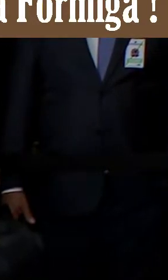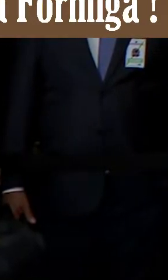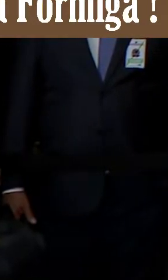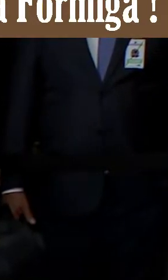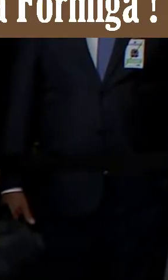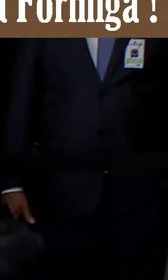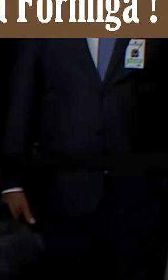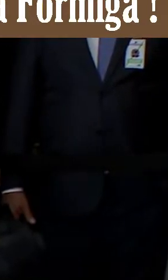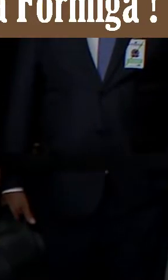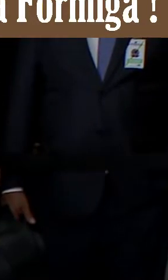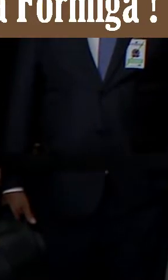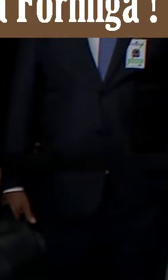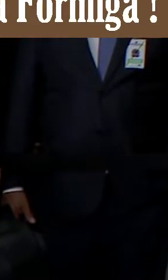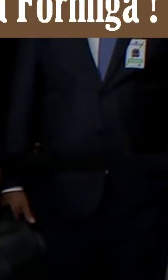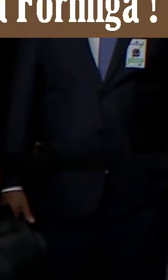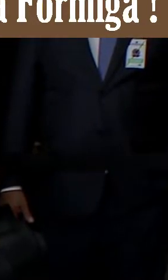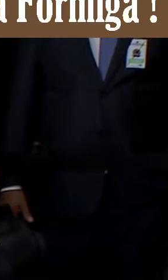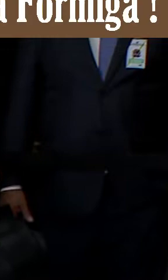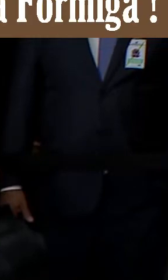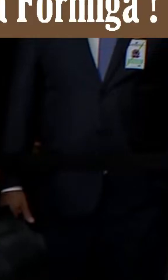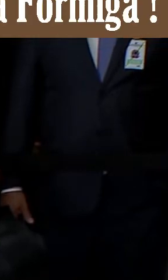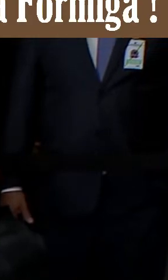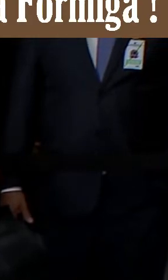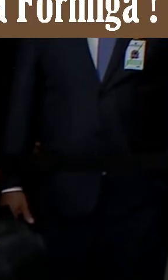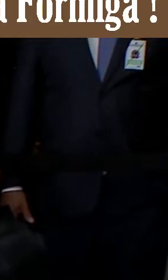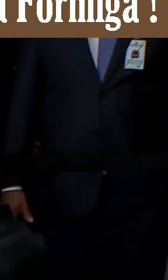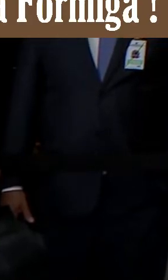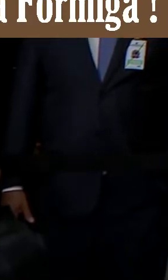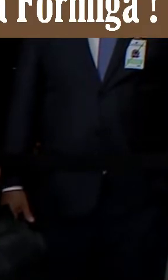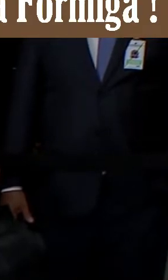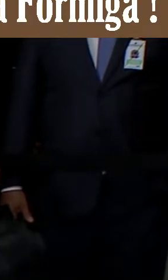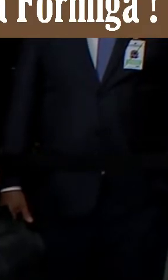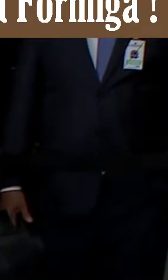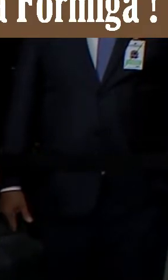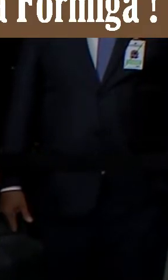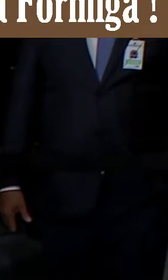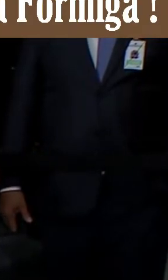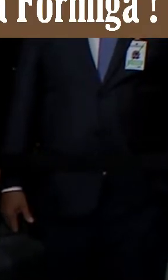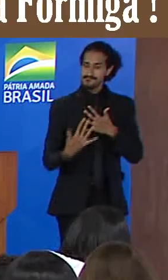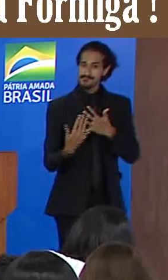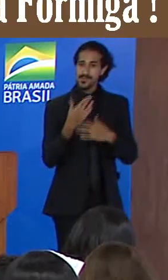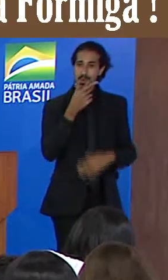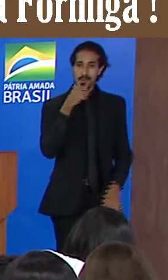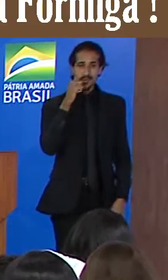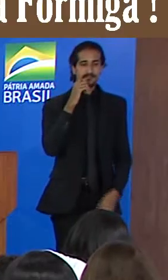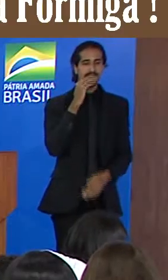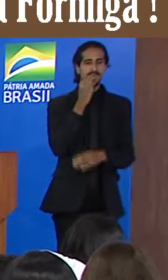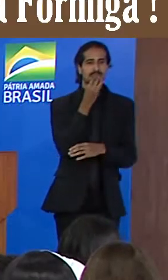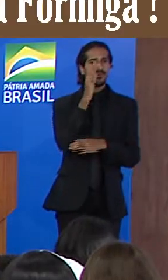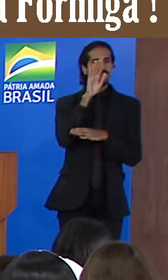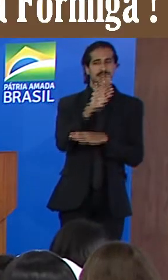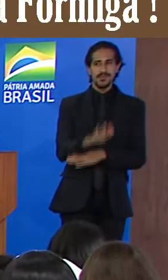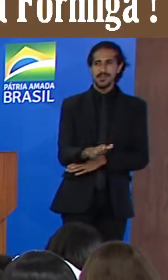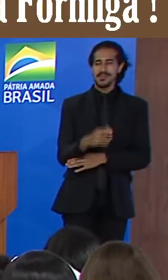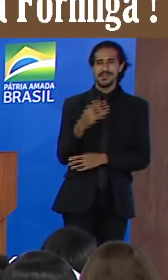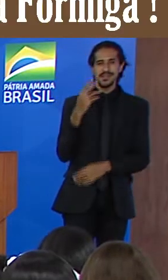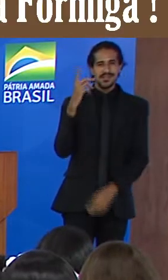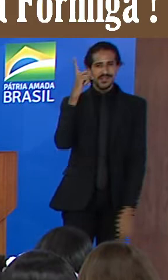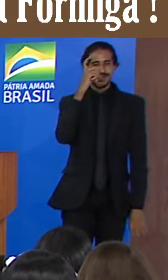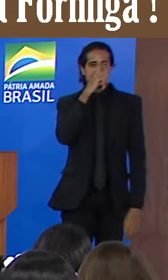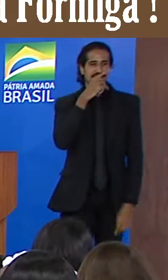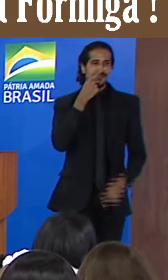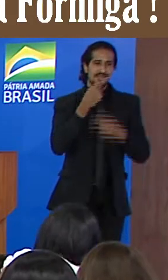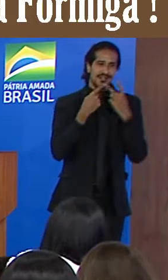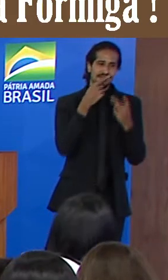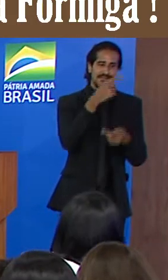famílias aqui representadas intérpretes de Libra senhores e senhoras boa tarde fica até difícil depois de falar né Ingrid